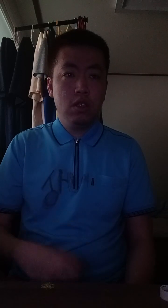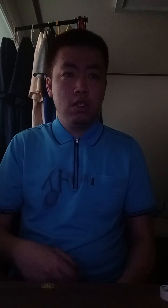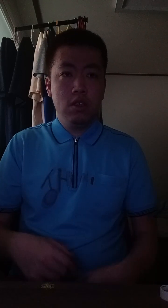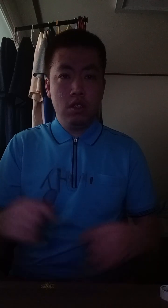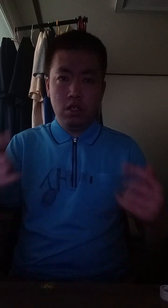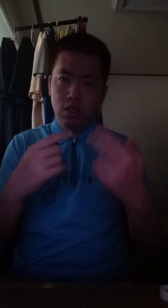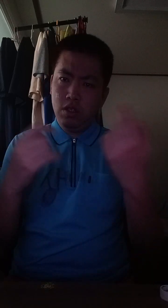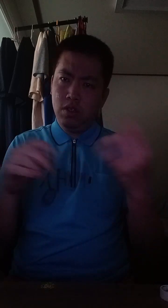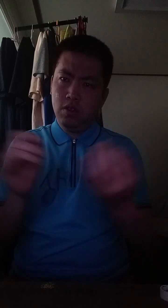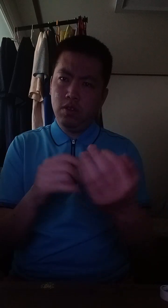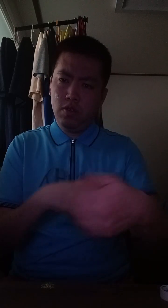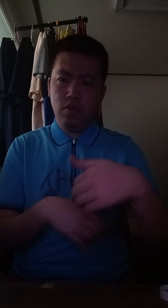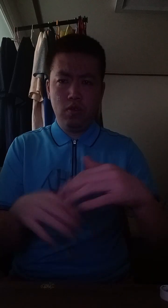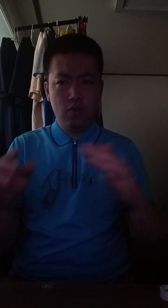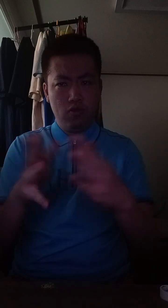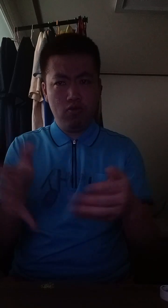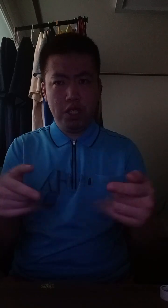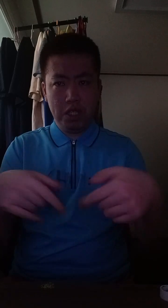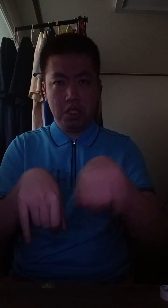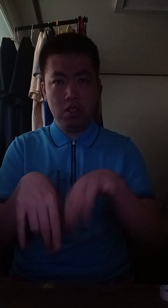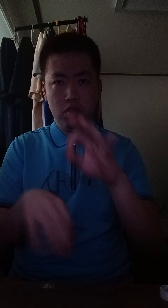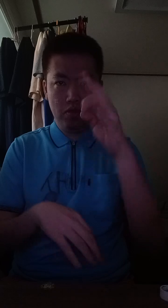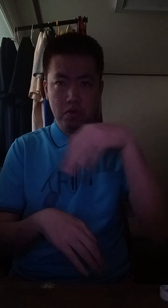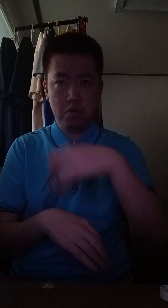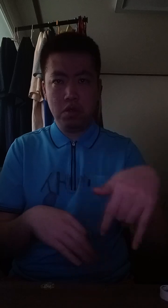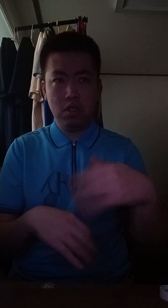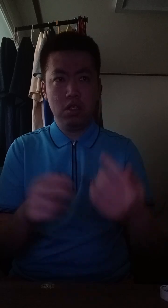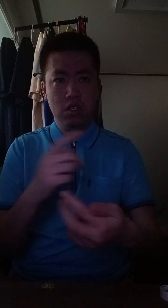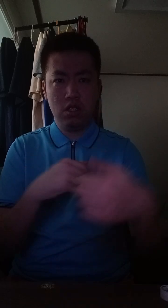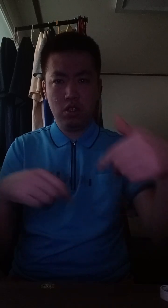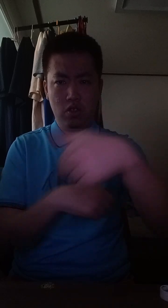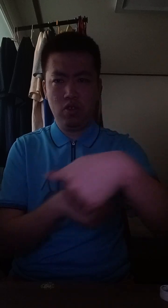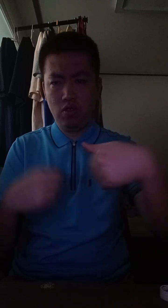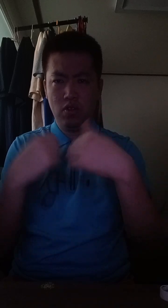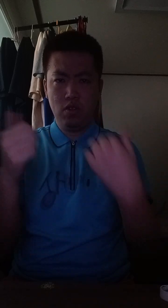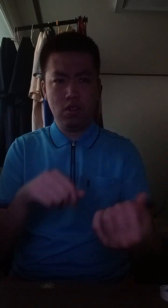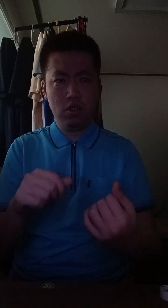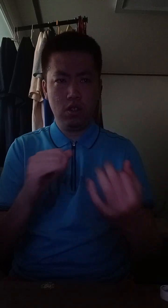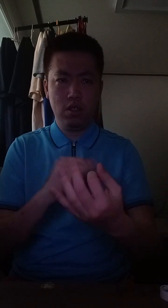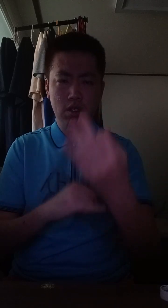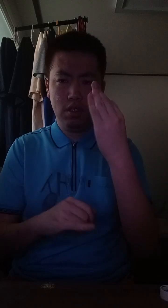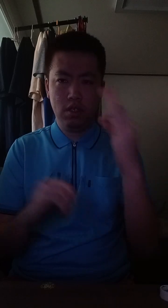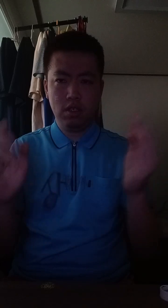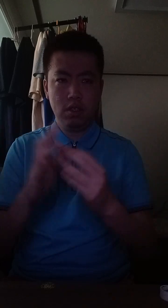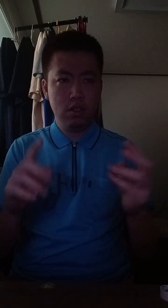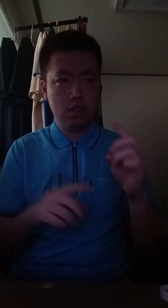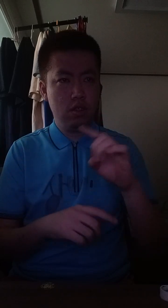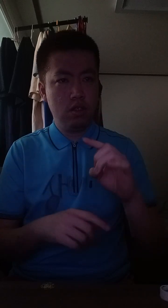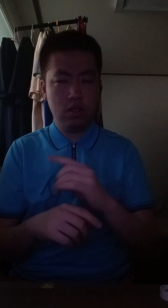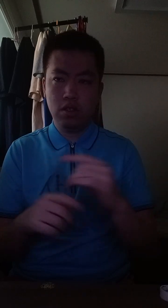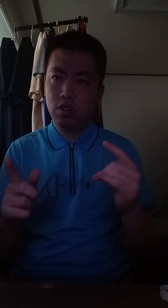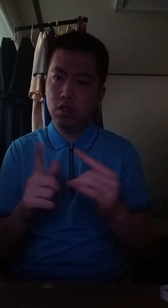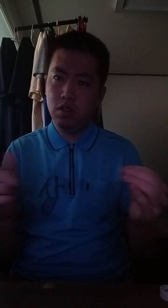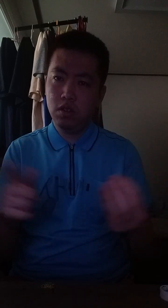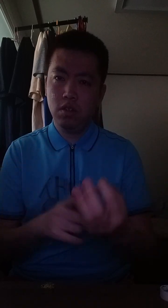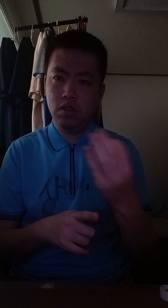어제 저녁 지하철 시설을 점검하던 시공업체 근로자가 전동차에 치여 숨지는 사고가 또 발생했습니다. 허술한 현장 관리가 사고를